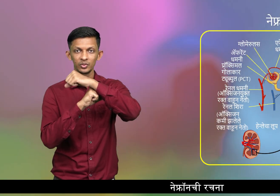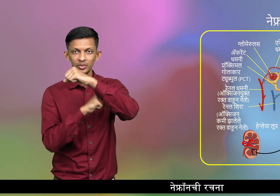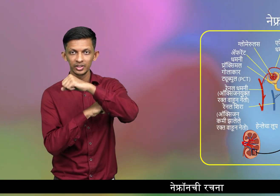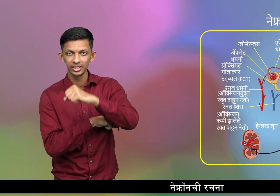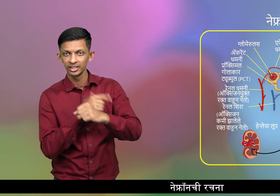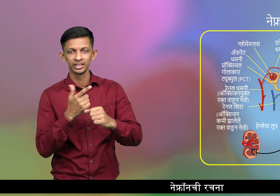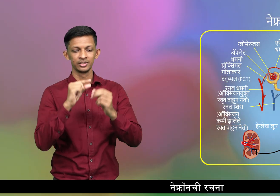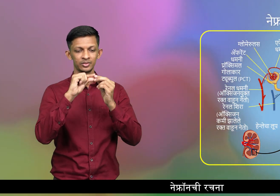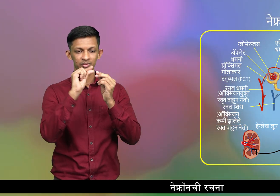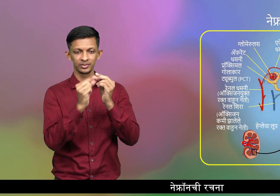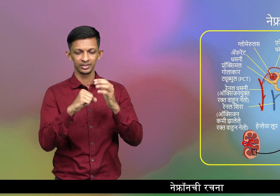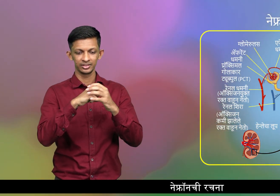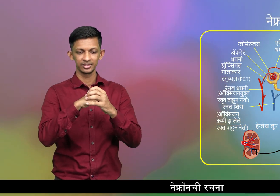नेफ्रॉनची रचना.